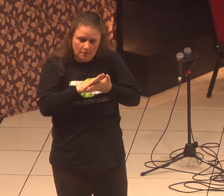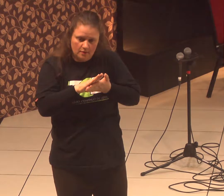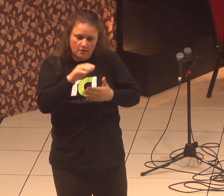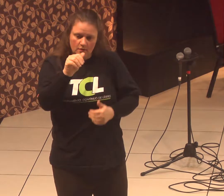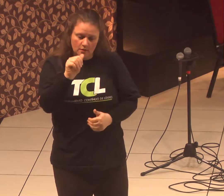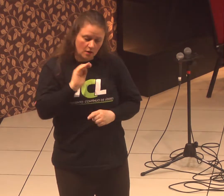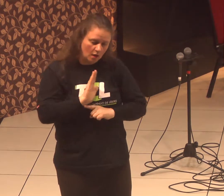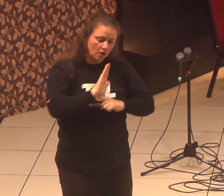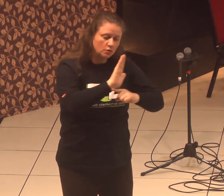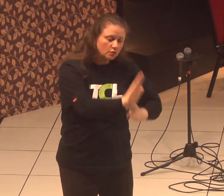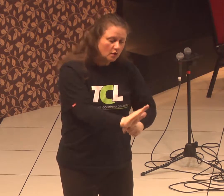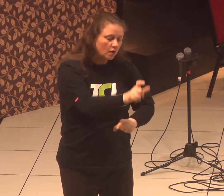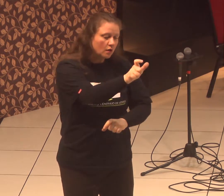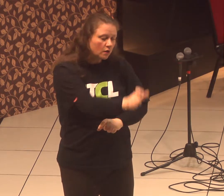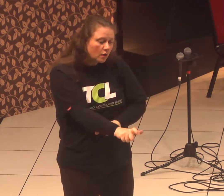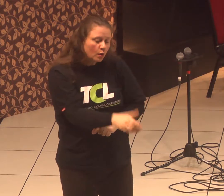ajudado o mendigo,